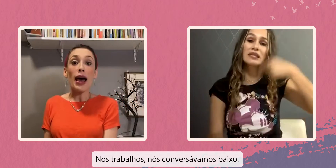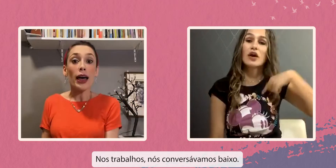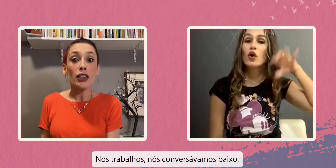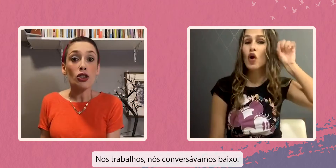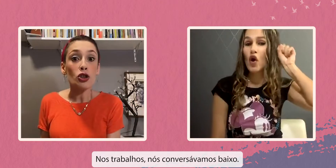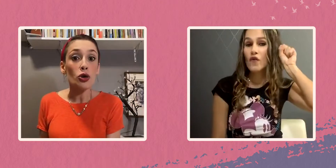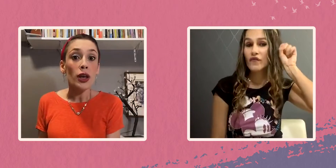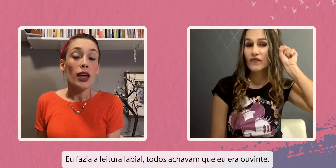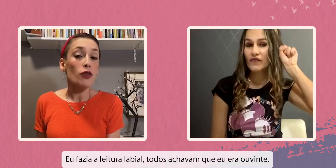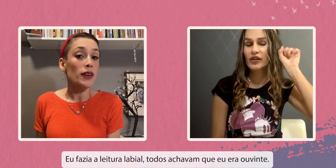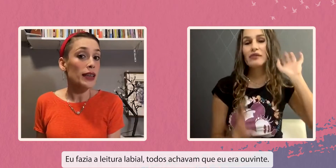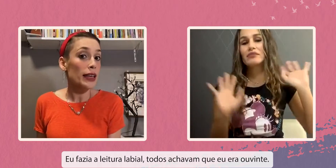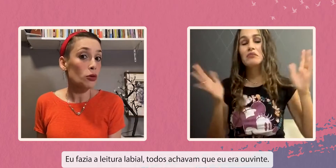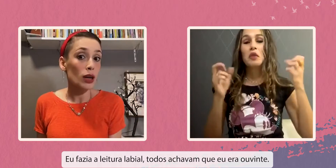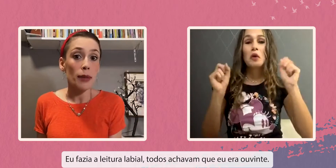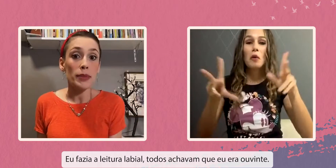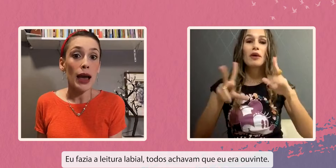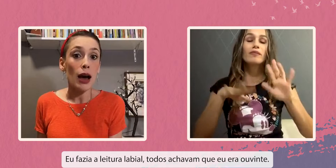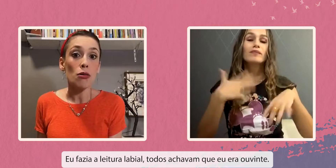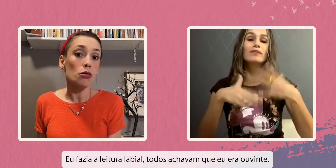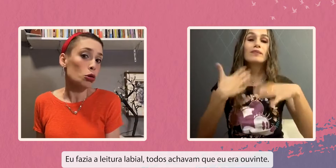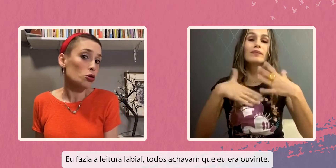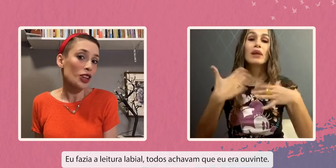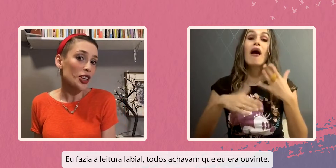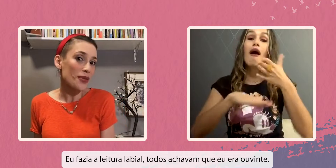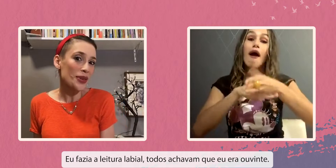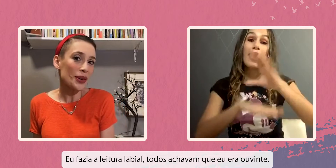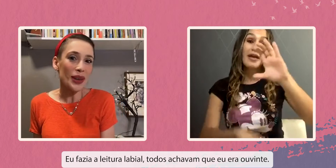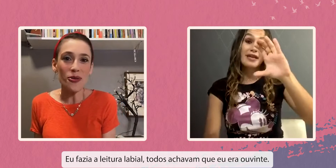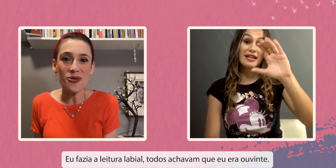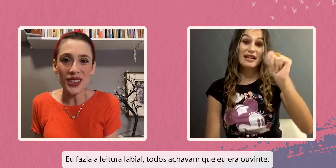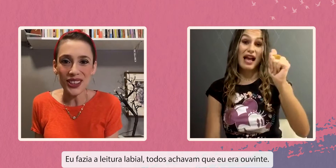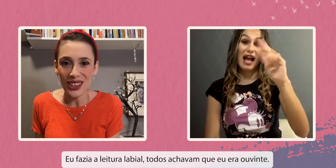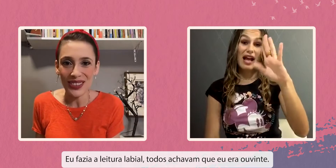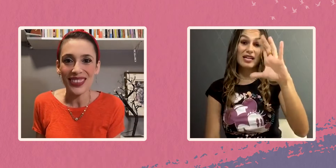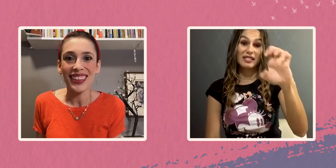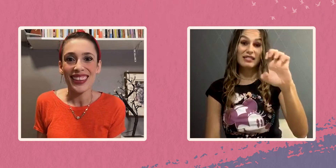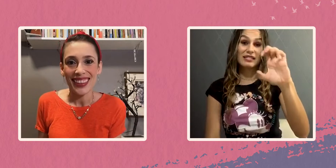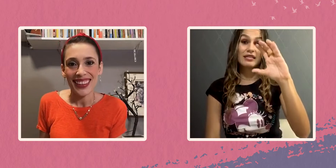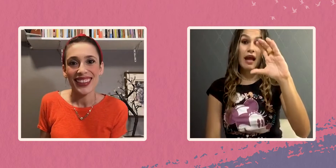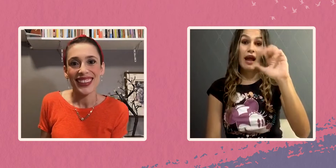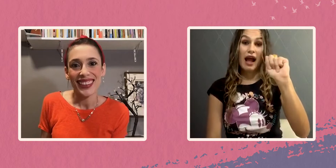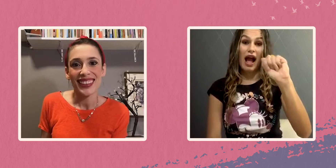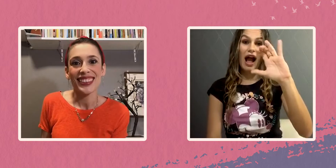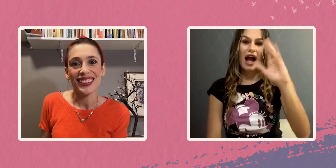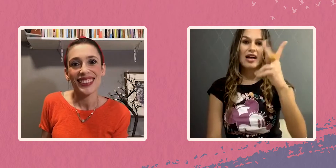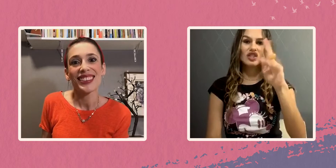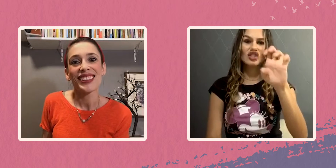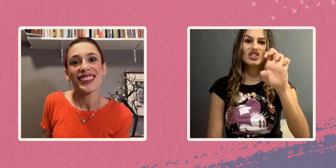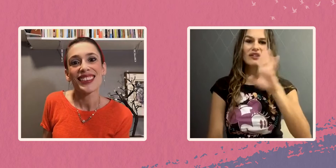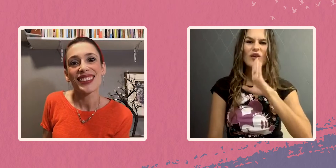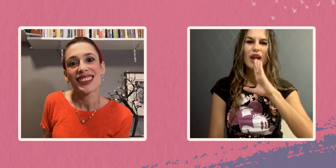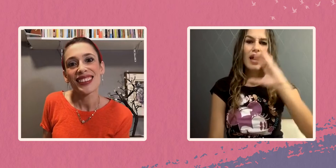conversávamos baixo, eu fazia leitura labial, todos achavam que eu era ouvinte.